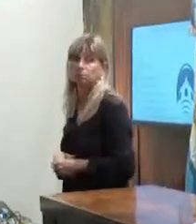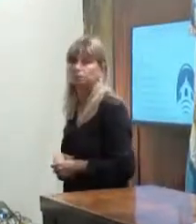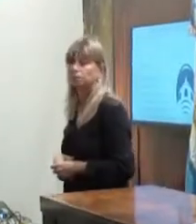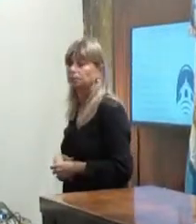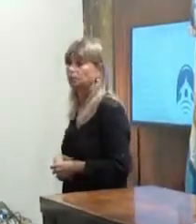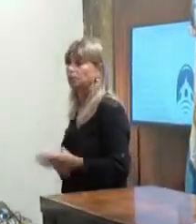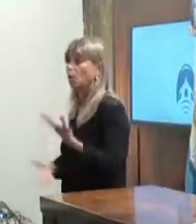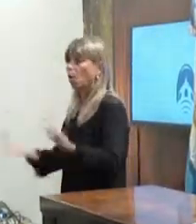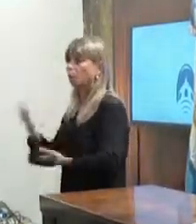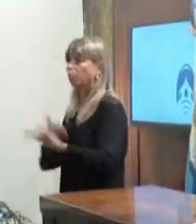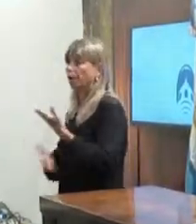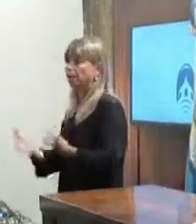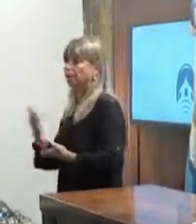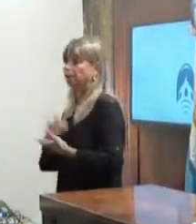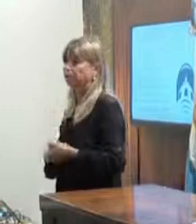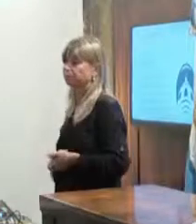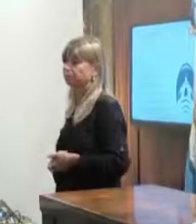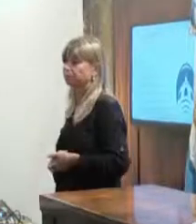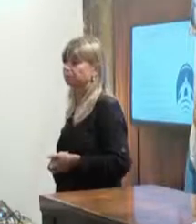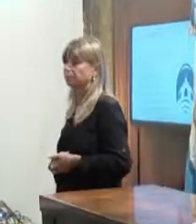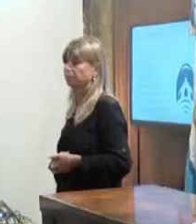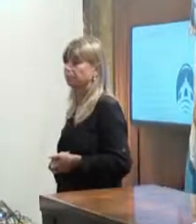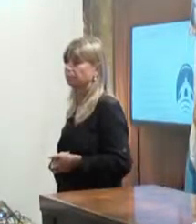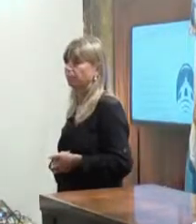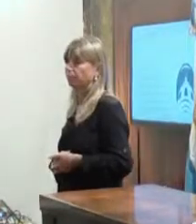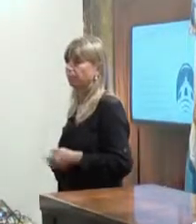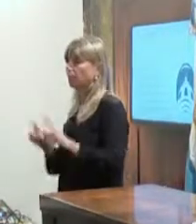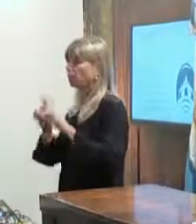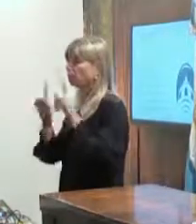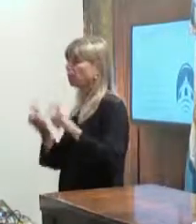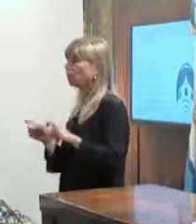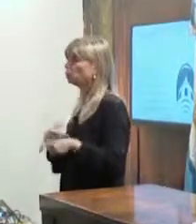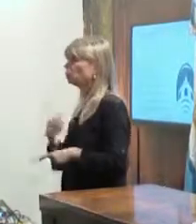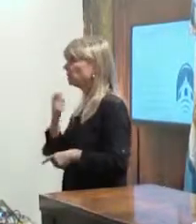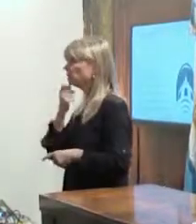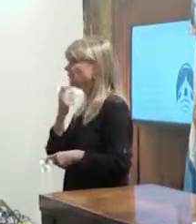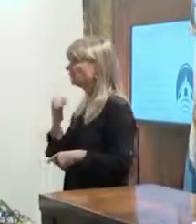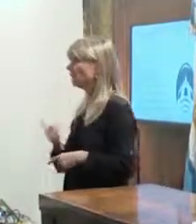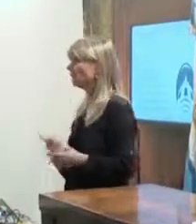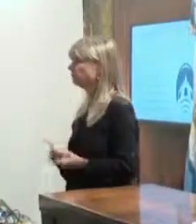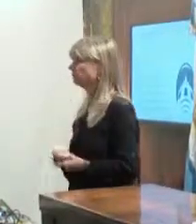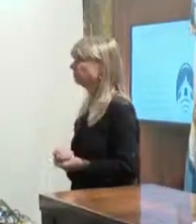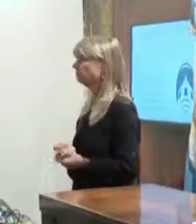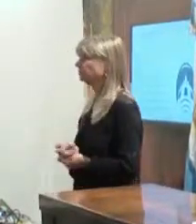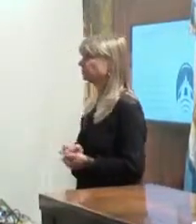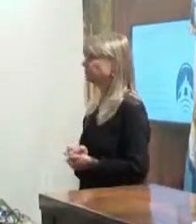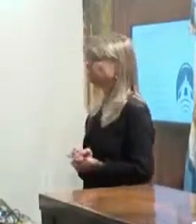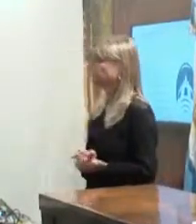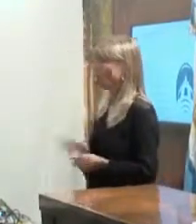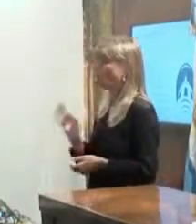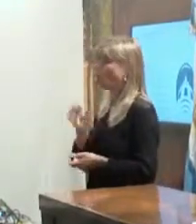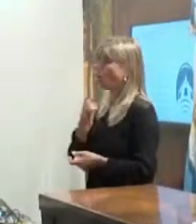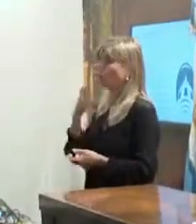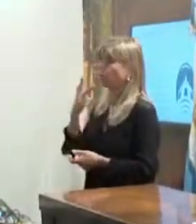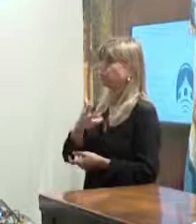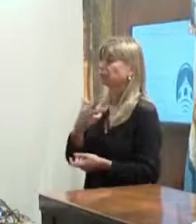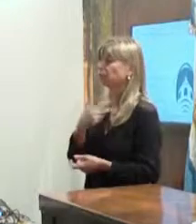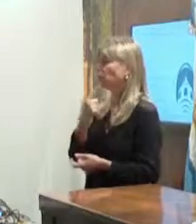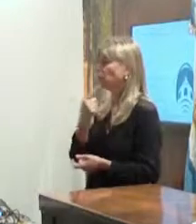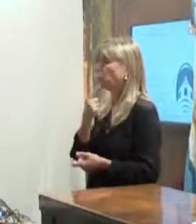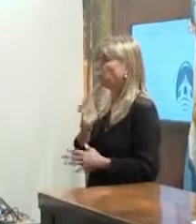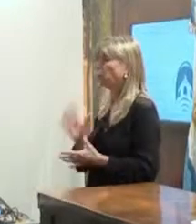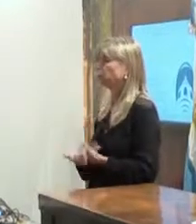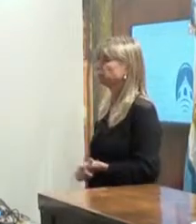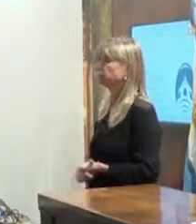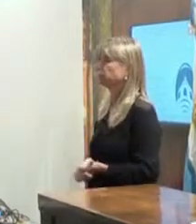de compartir un rato de preguntas, si alguien tiene algún comentario, dudas o lo